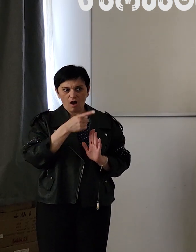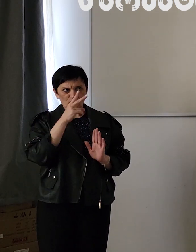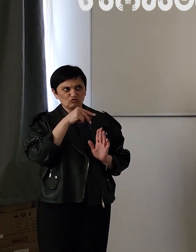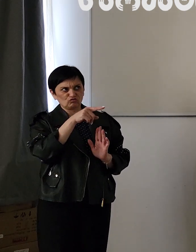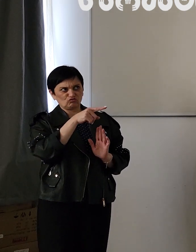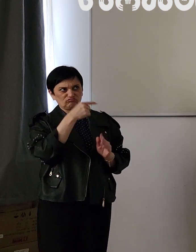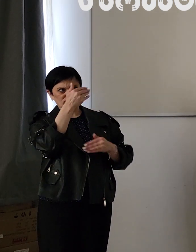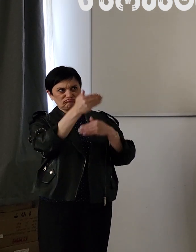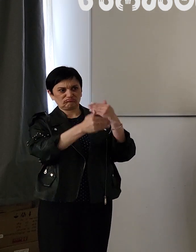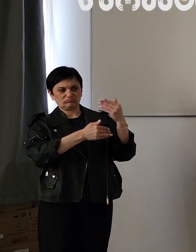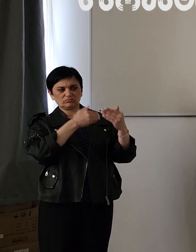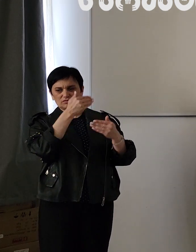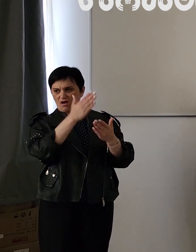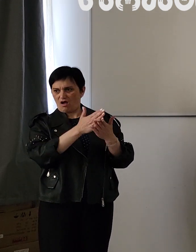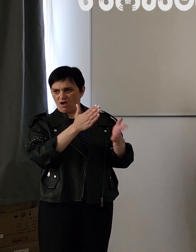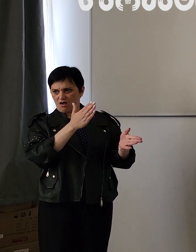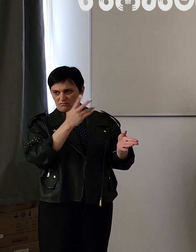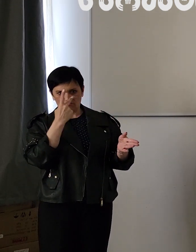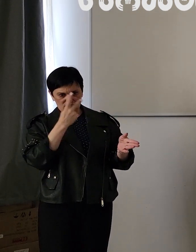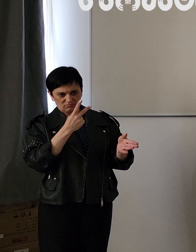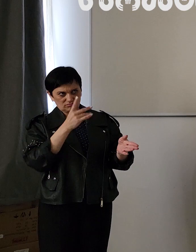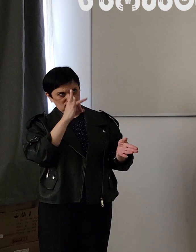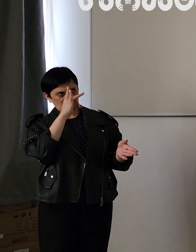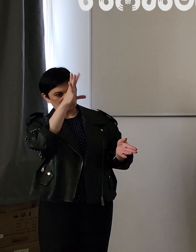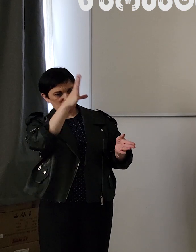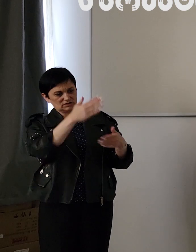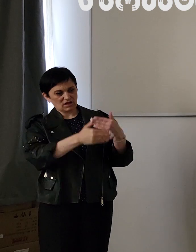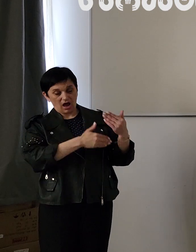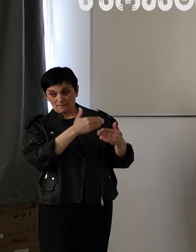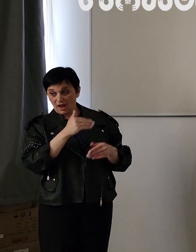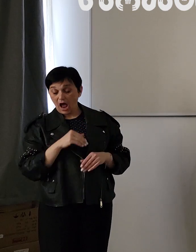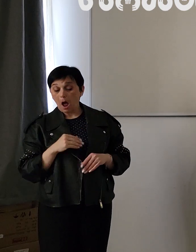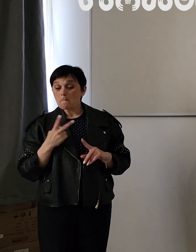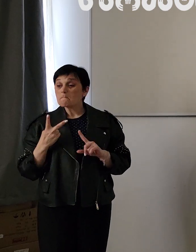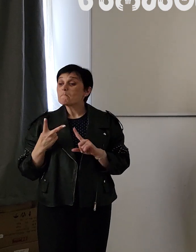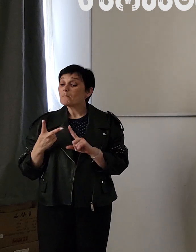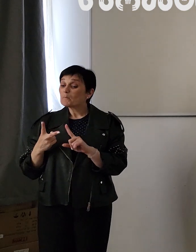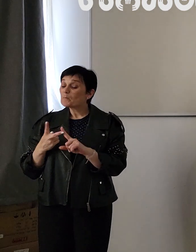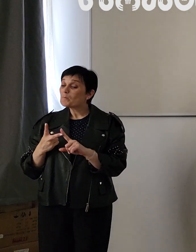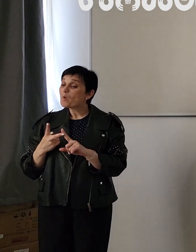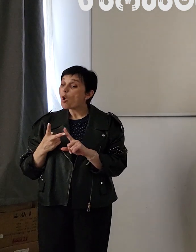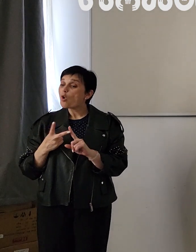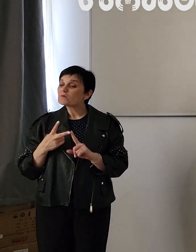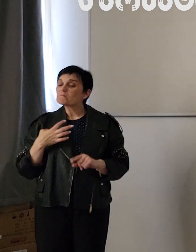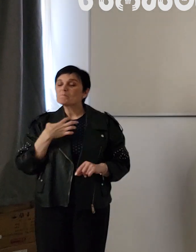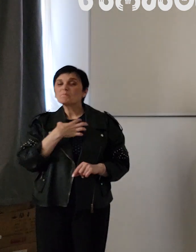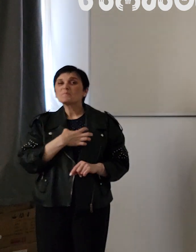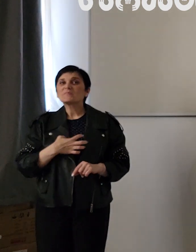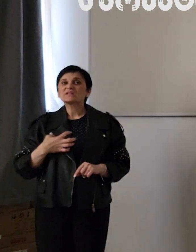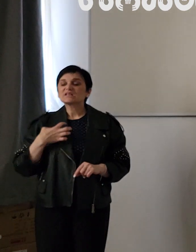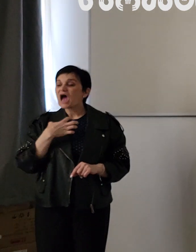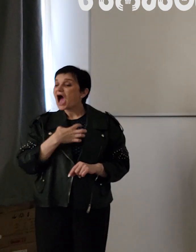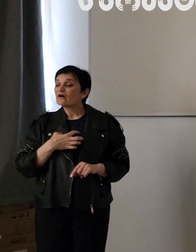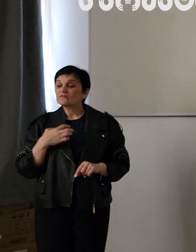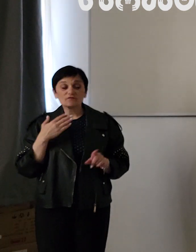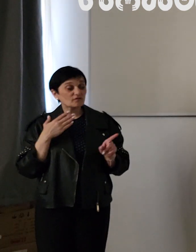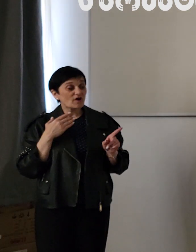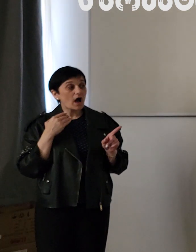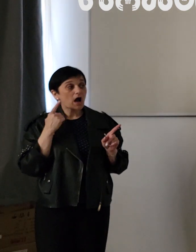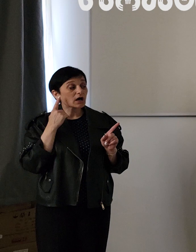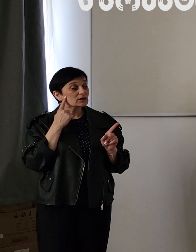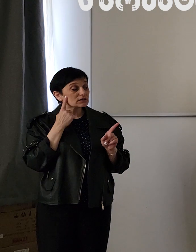ადამიანი ეგ არის, ნახე რამდენი მსახური ყავს. მეორე და მე ვფიქრობ, თავარი გაგება რა არის, რომ ამ